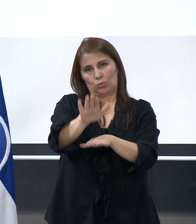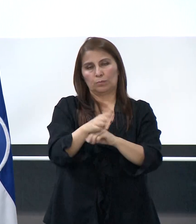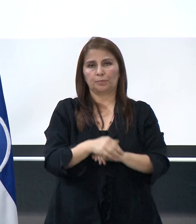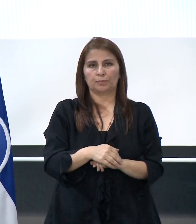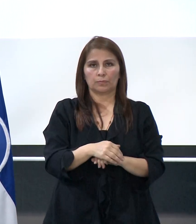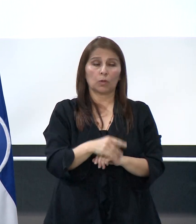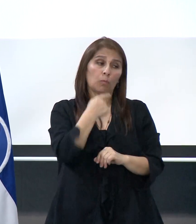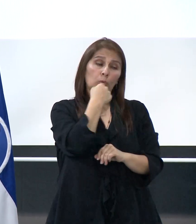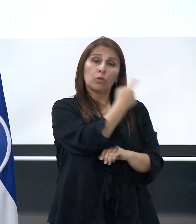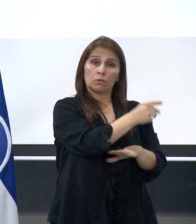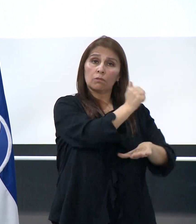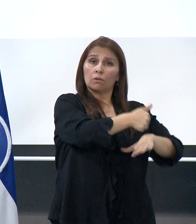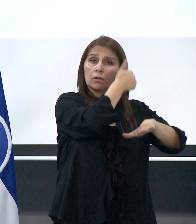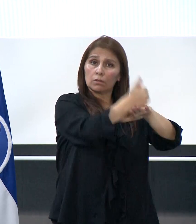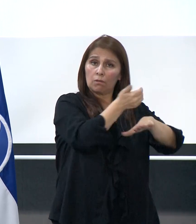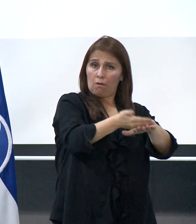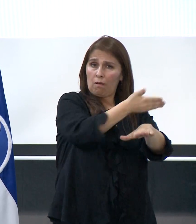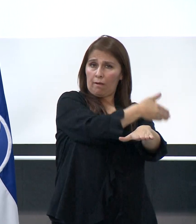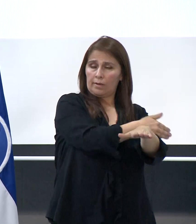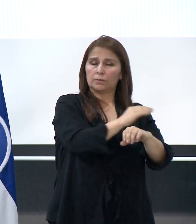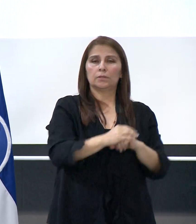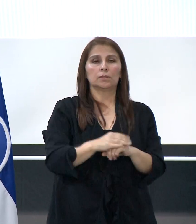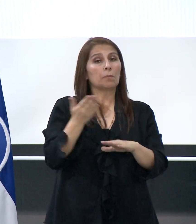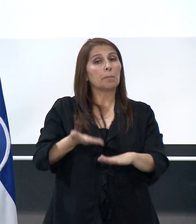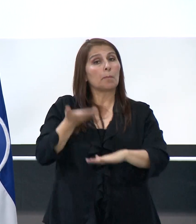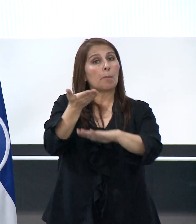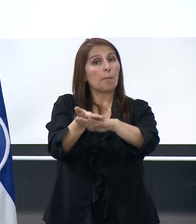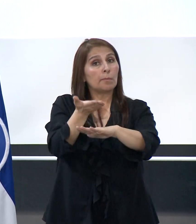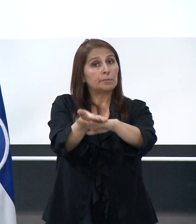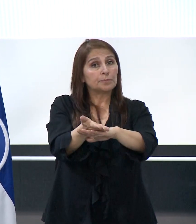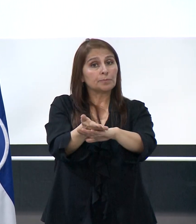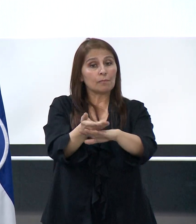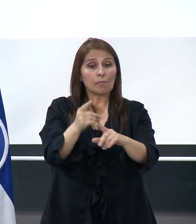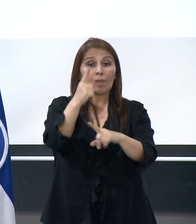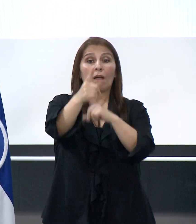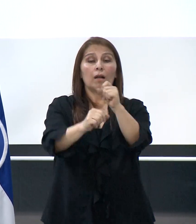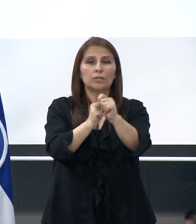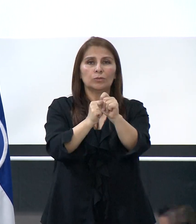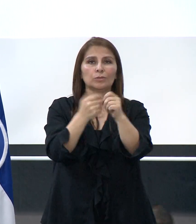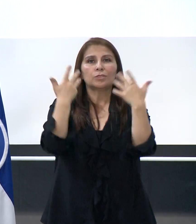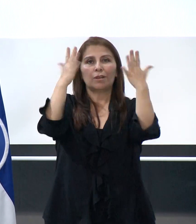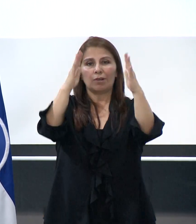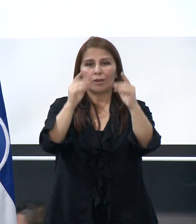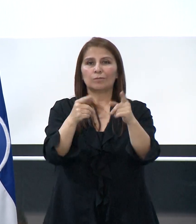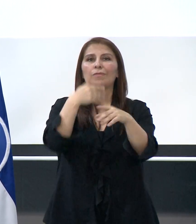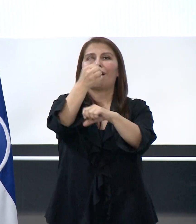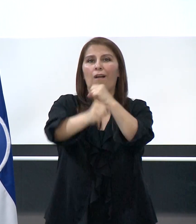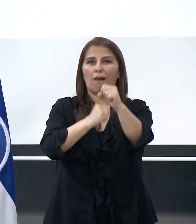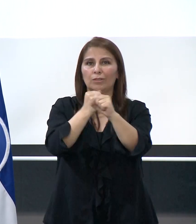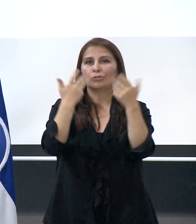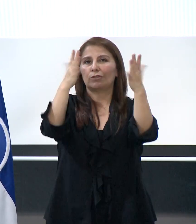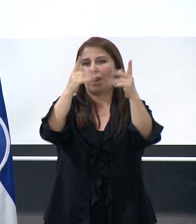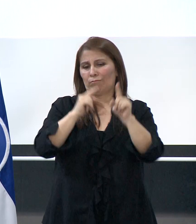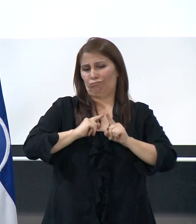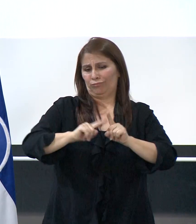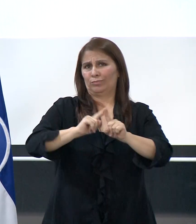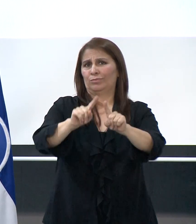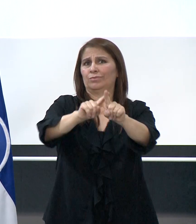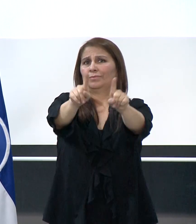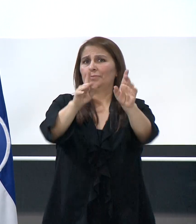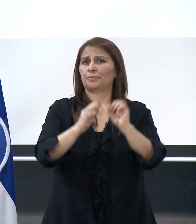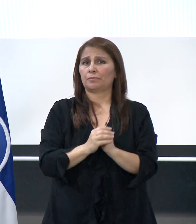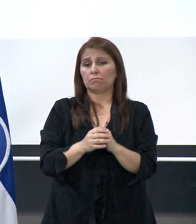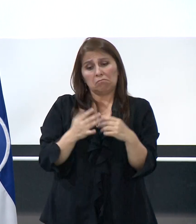al inicio de su intervención proponemos también que cada año se realicen celebraciones similares por ejemplo se puede perfilar